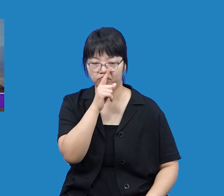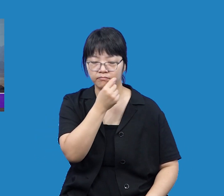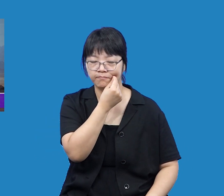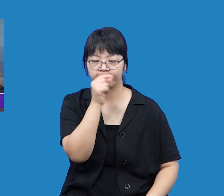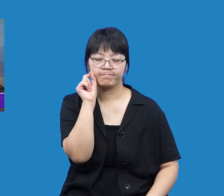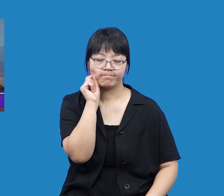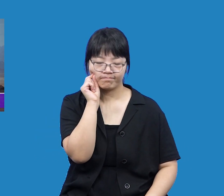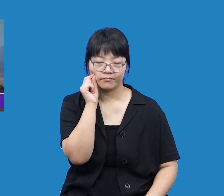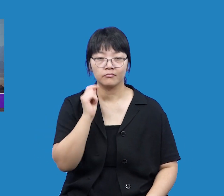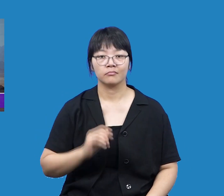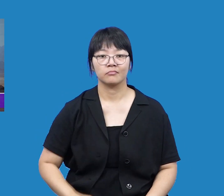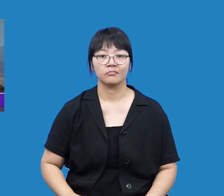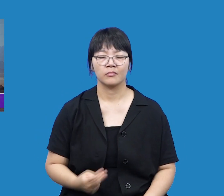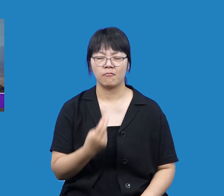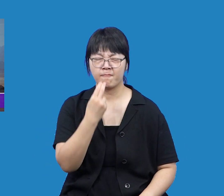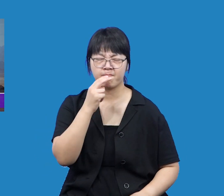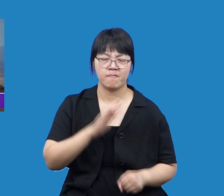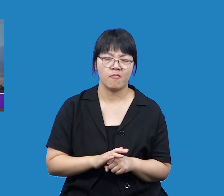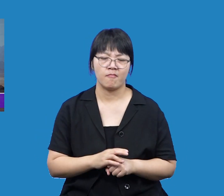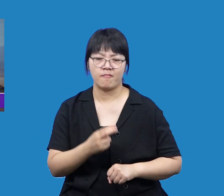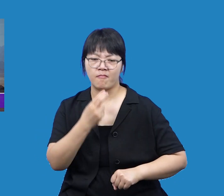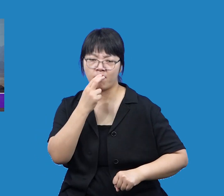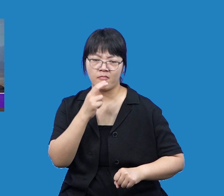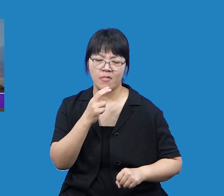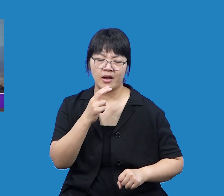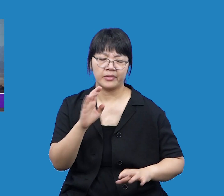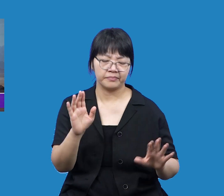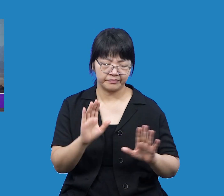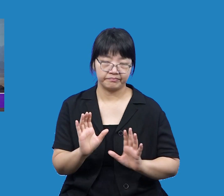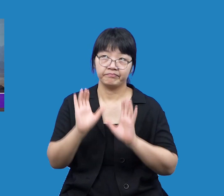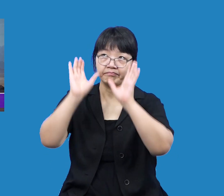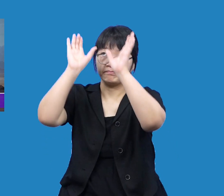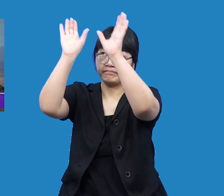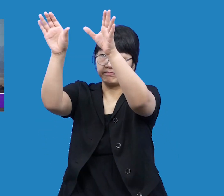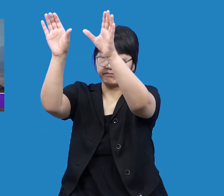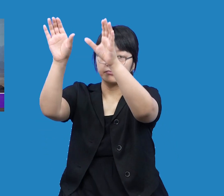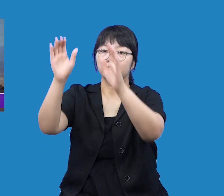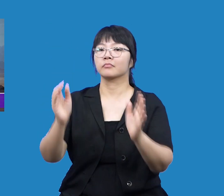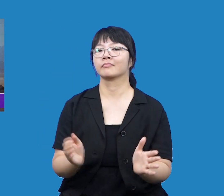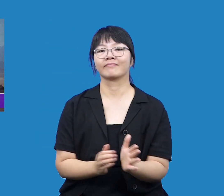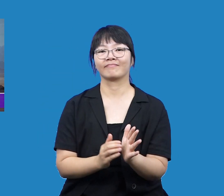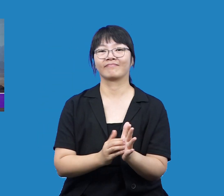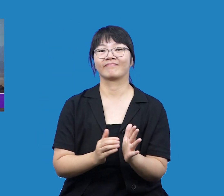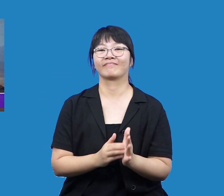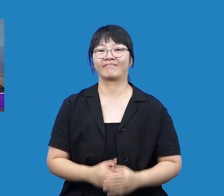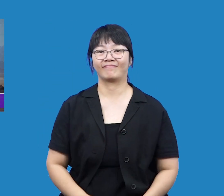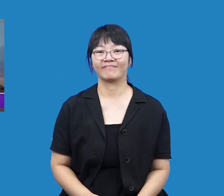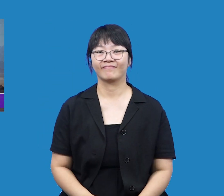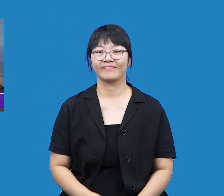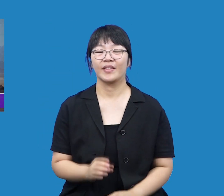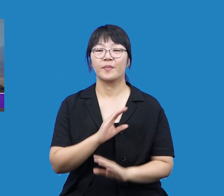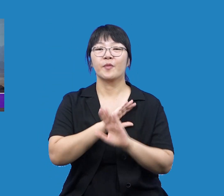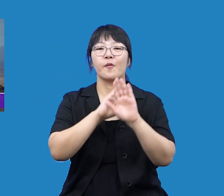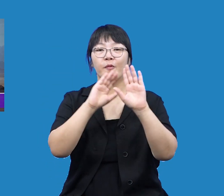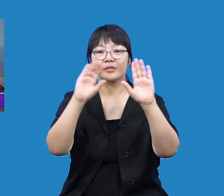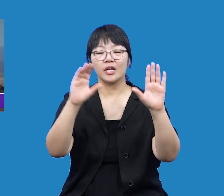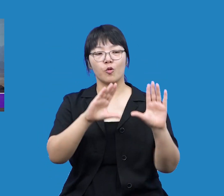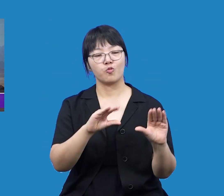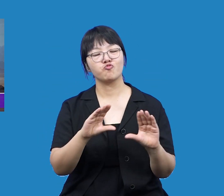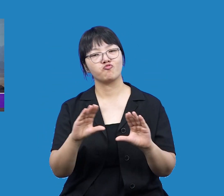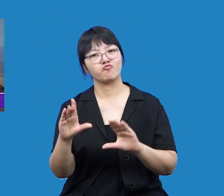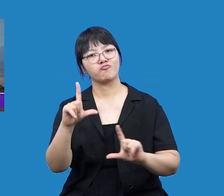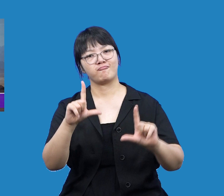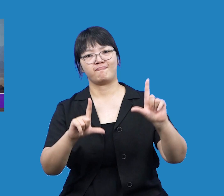이 모든 억울함을 하나님께 의탁하고 있었던 것입니다. 이것이 바로 모세의 온유함인